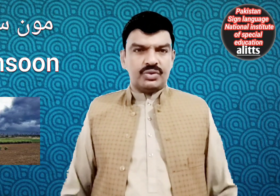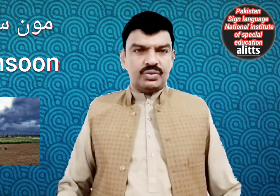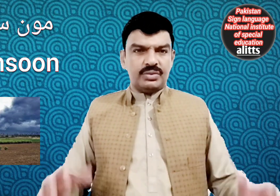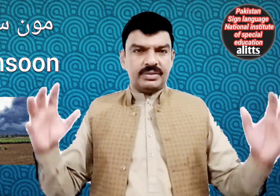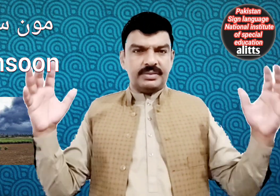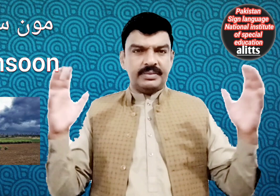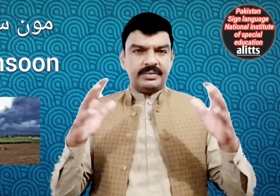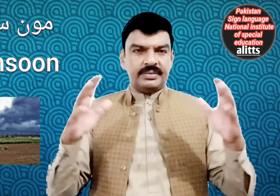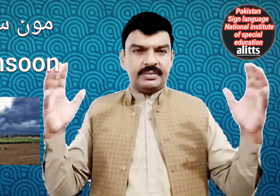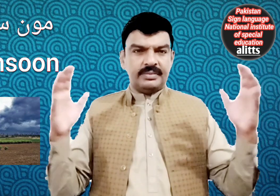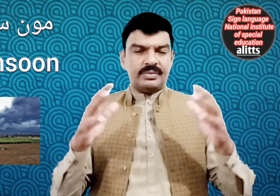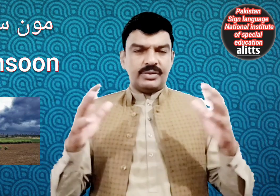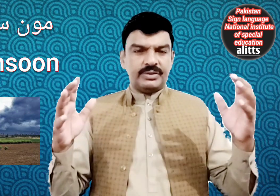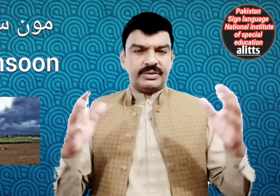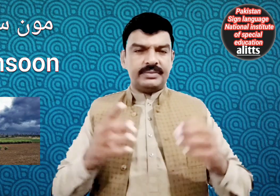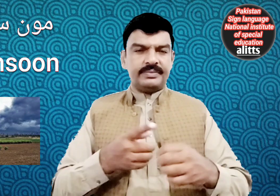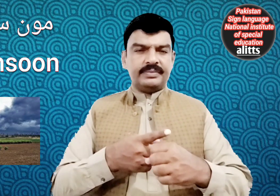मूनसून, मौसम,